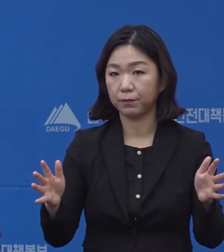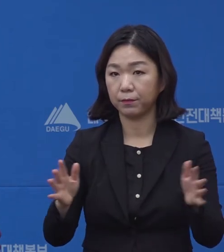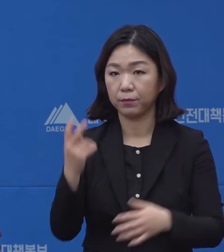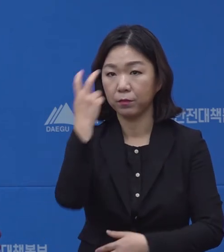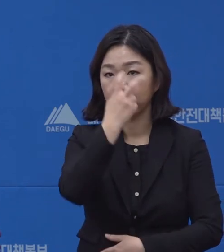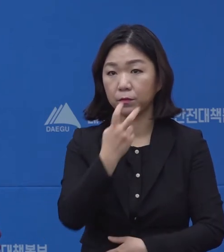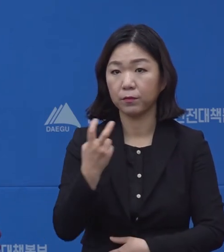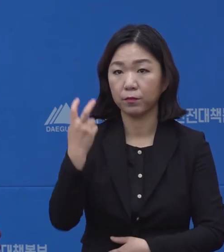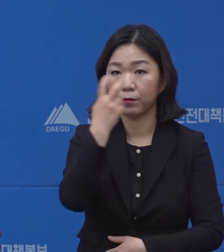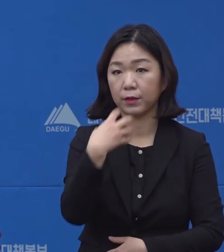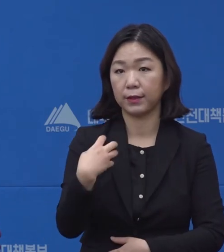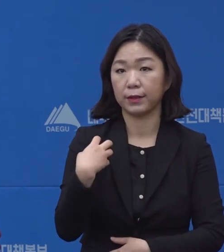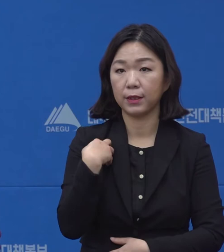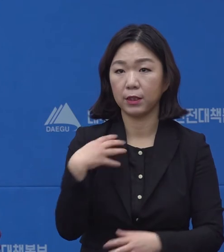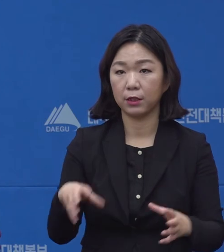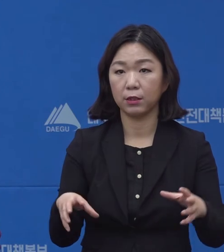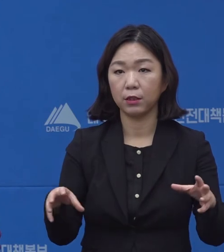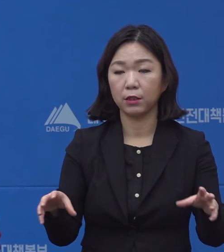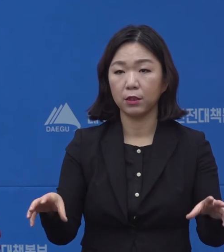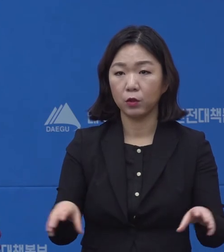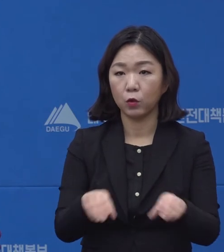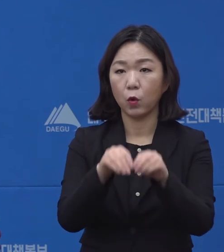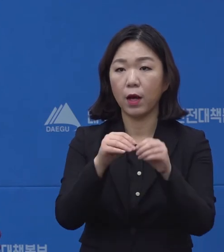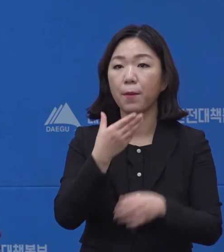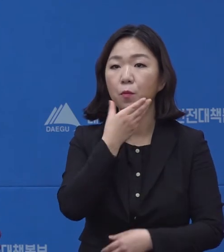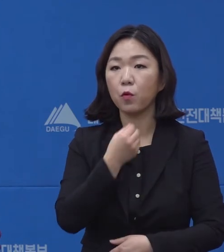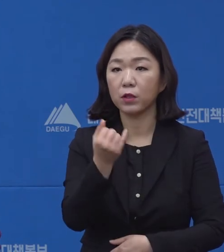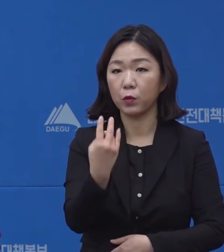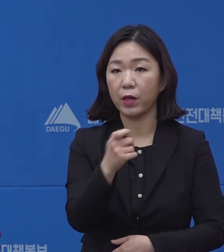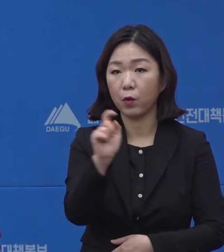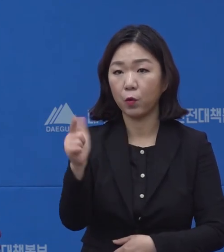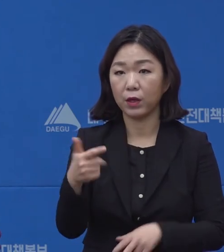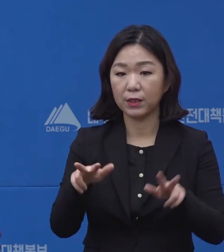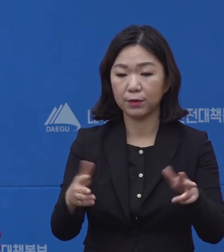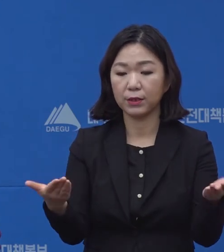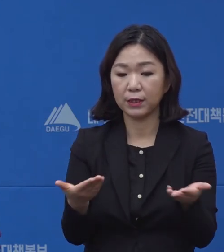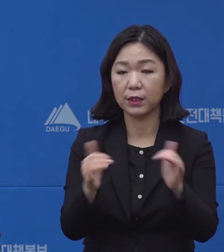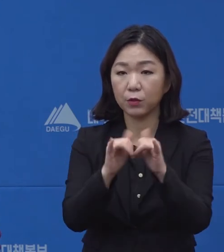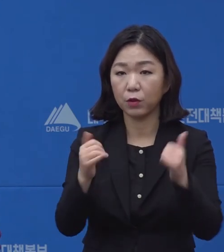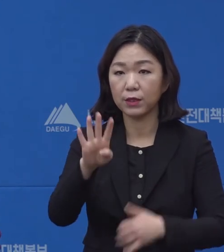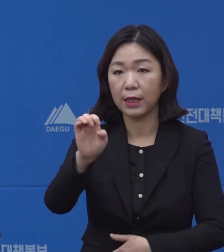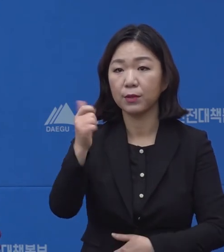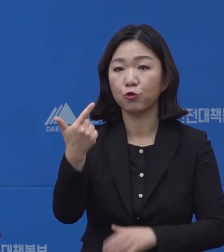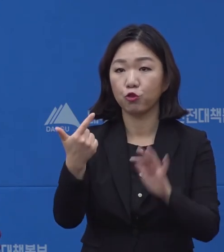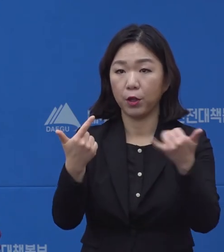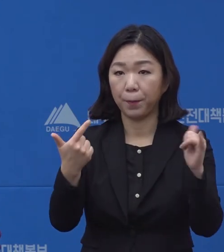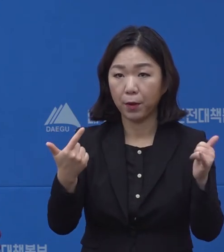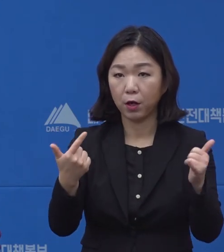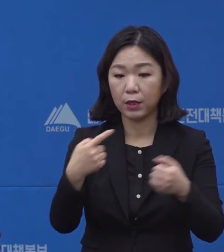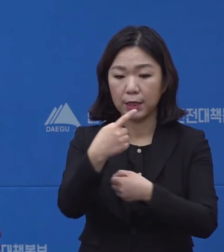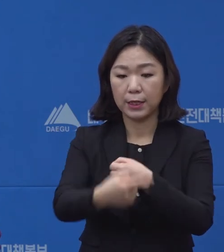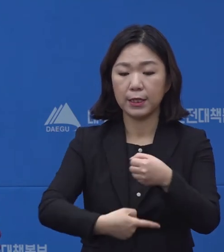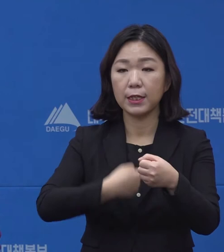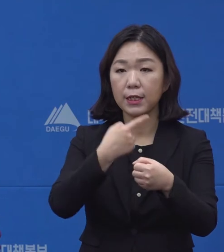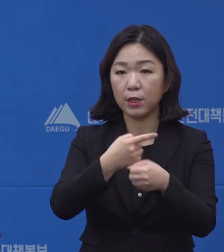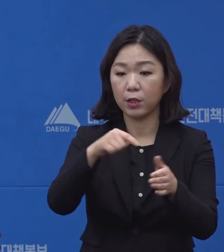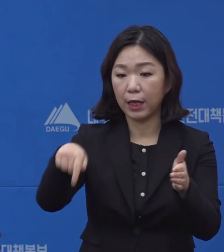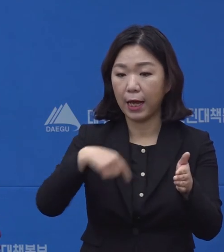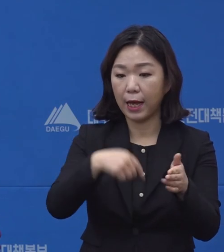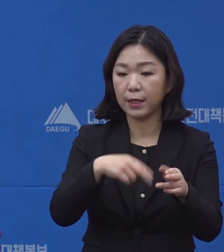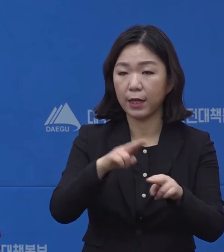아파트를 관리하는 종합복지회관 현재 직원 46명과 1년 내 퇴직 휴직한